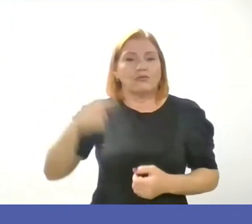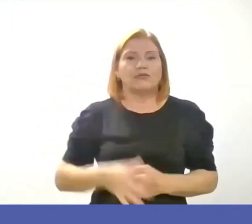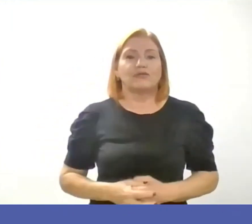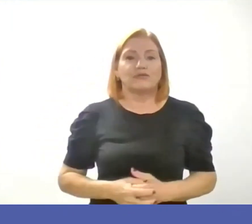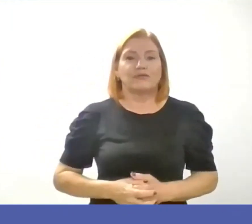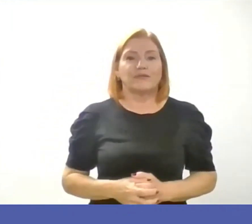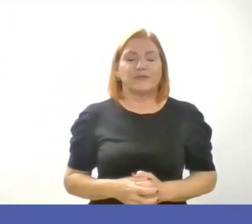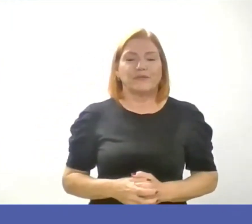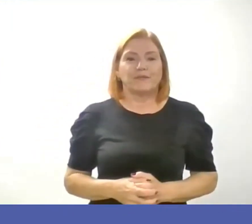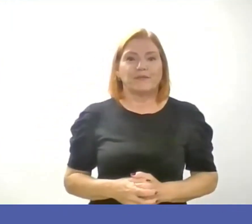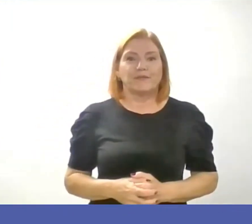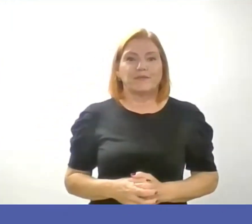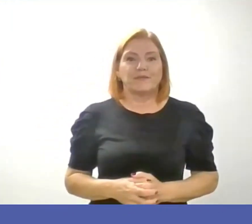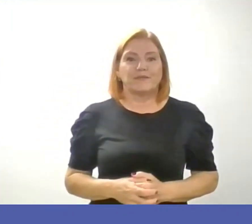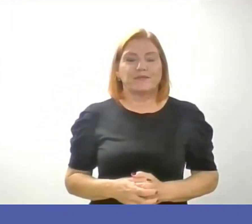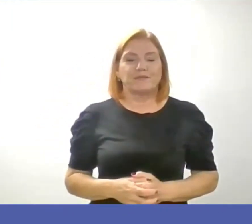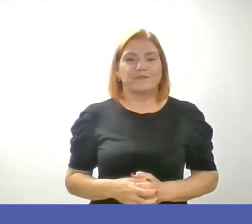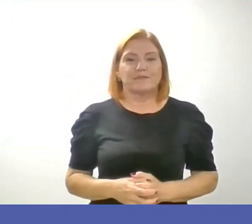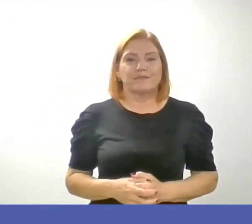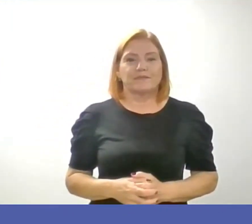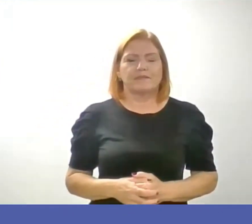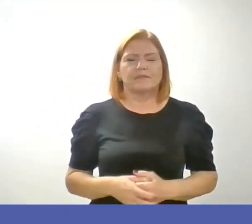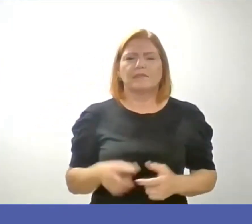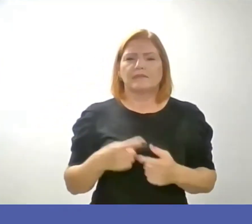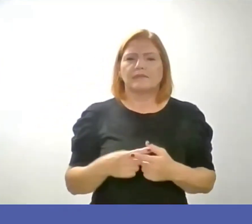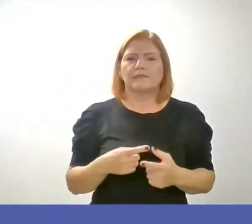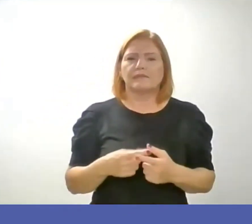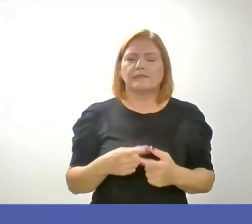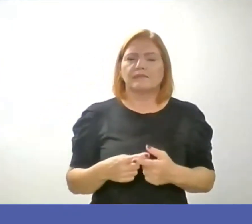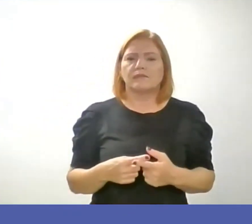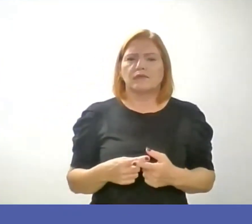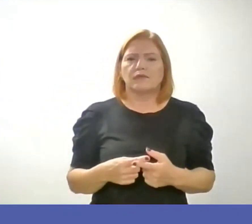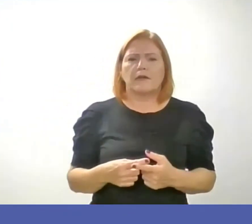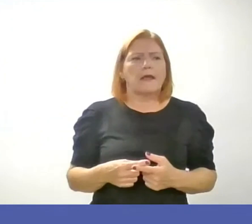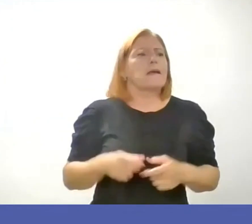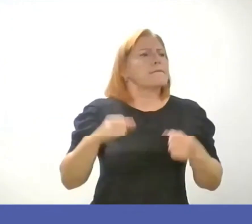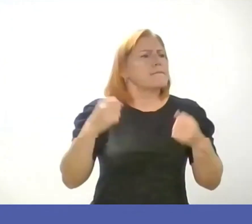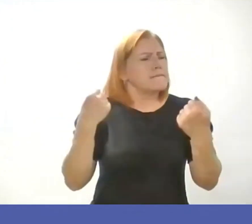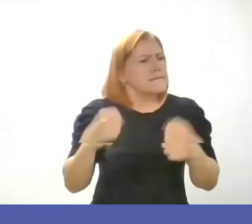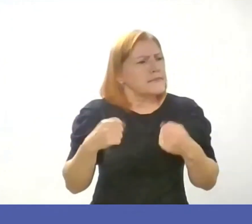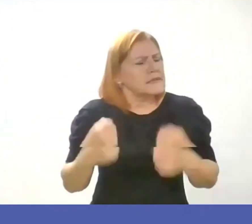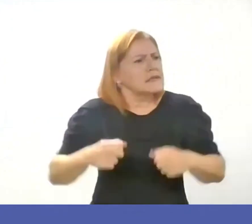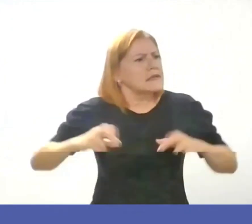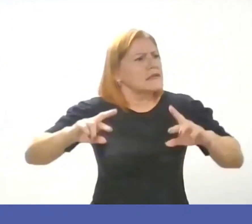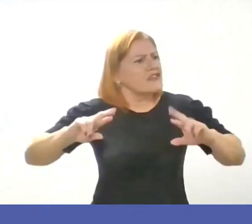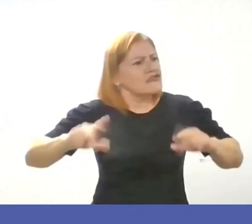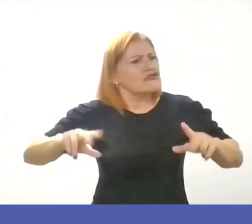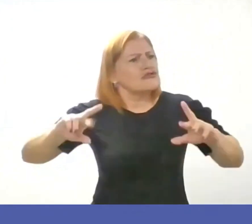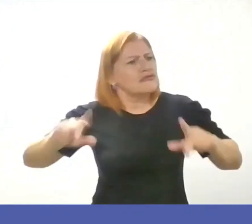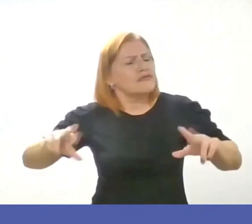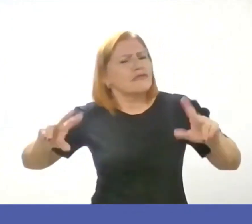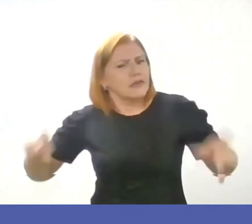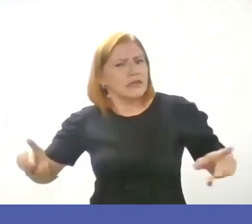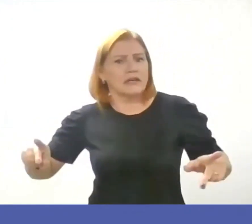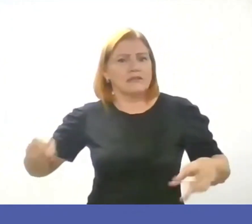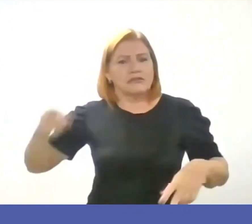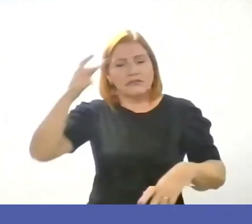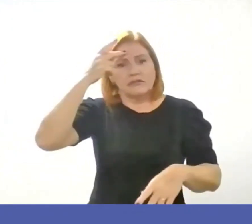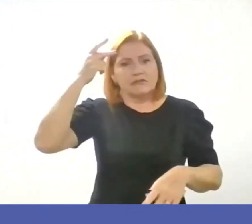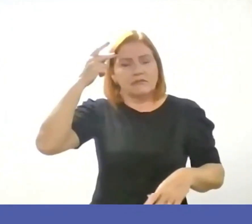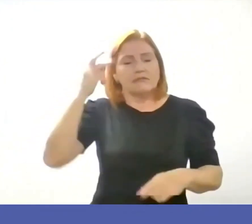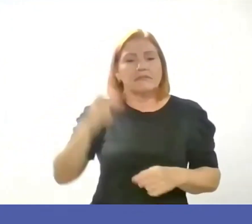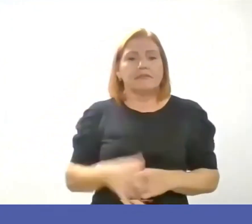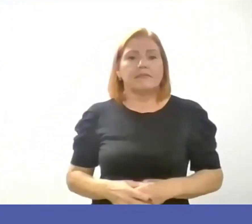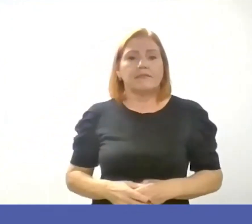A maneira convencional não pode fechar essa era. Não dá conta de fechar essa era. Porque na